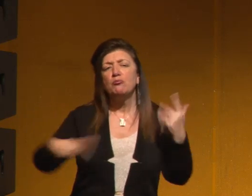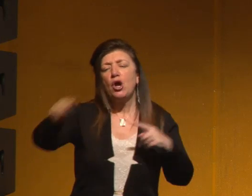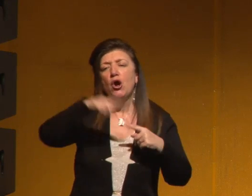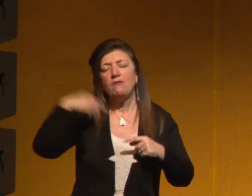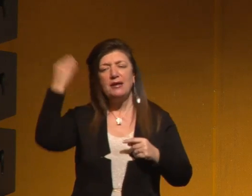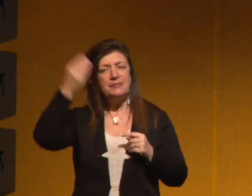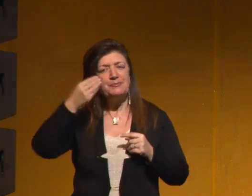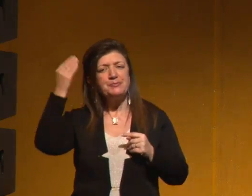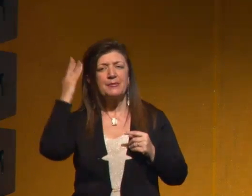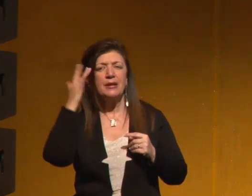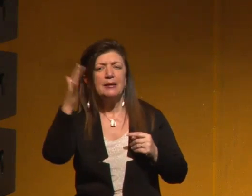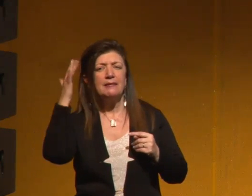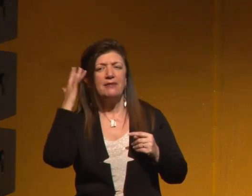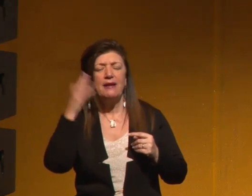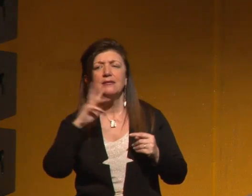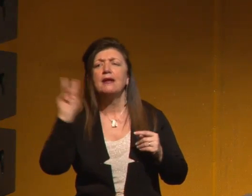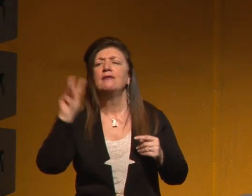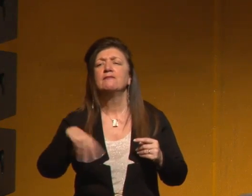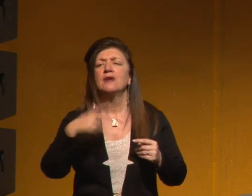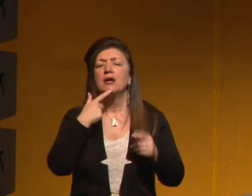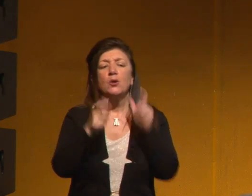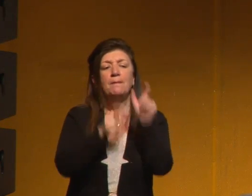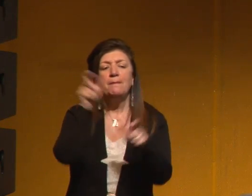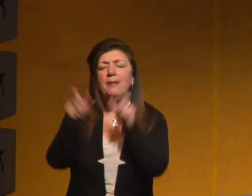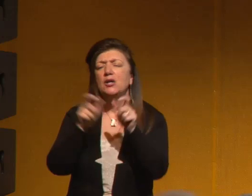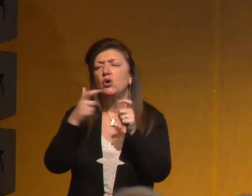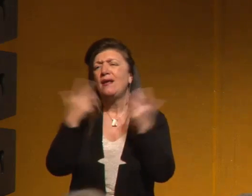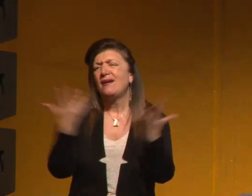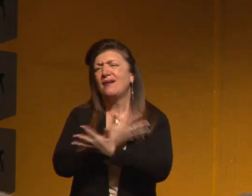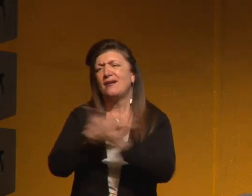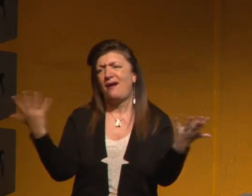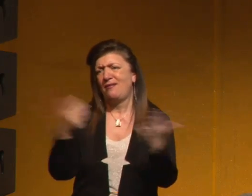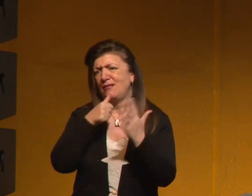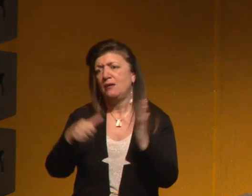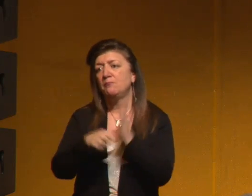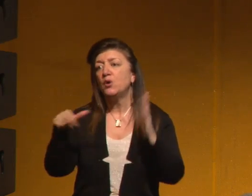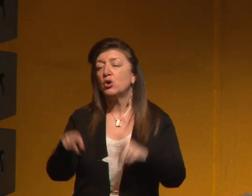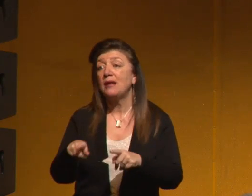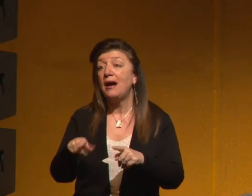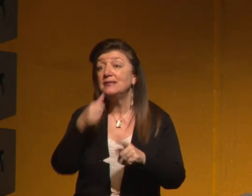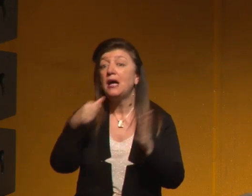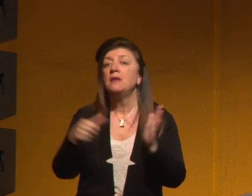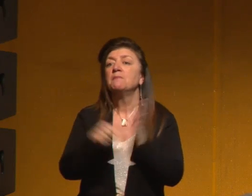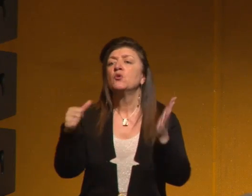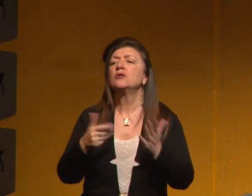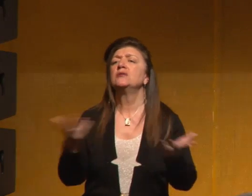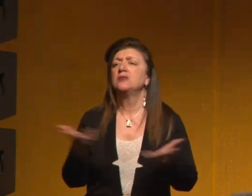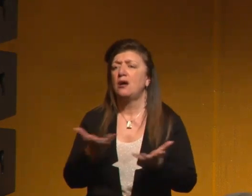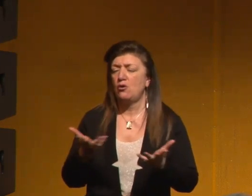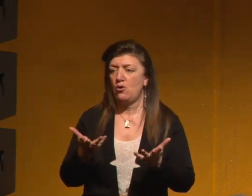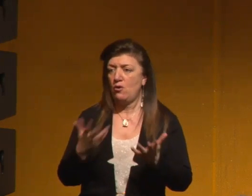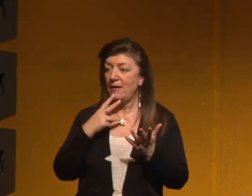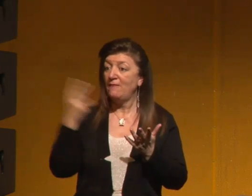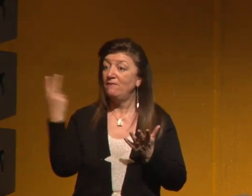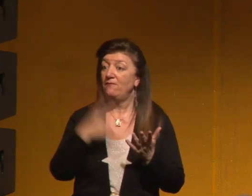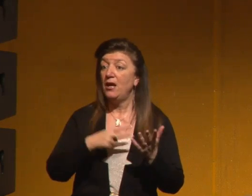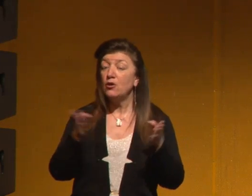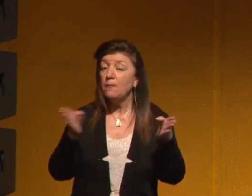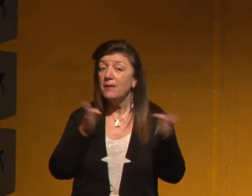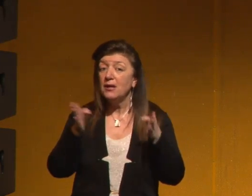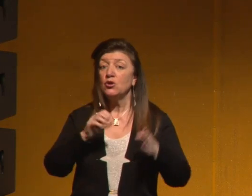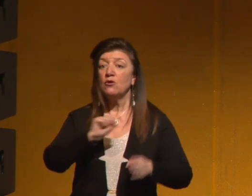credo che siano parole di grandissima importanza importanza in un momento in cui viene meno la fiducia